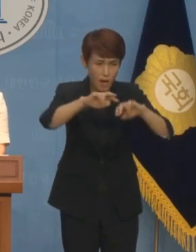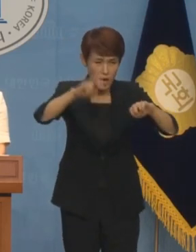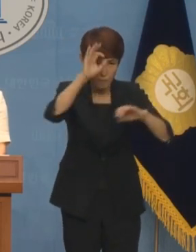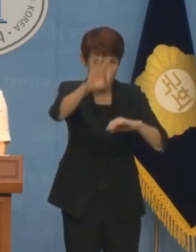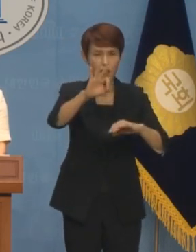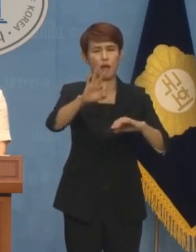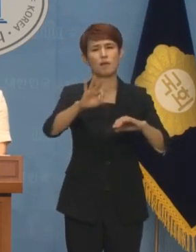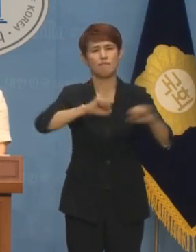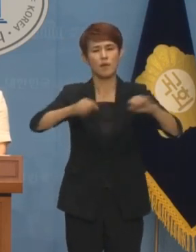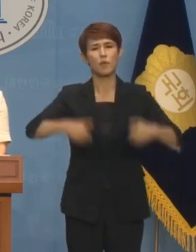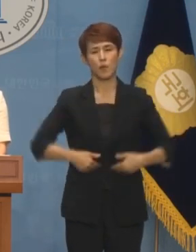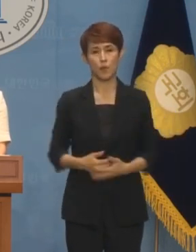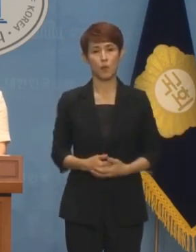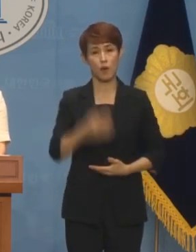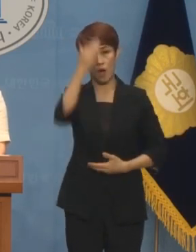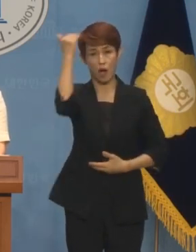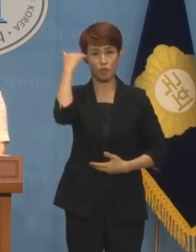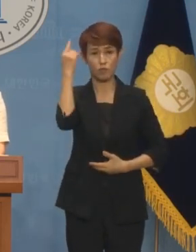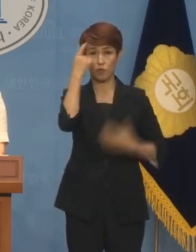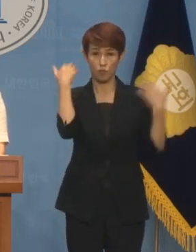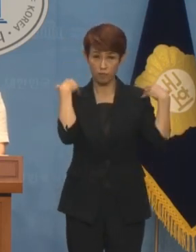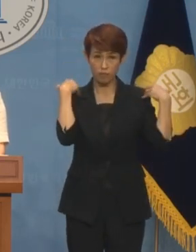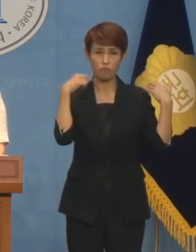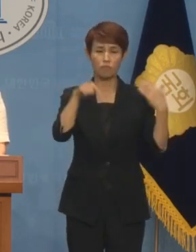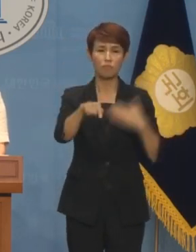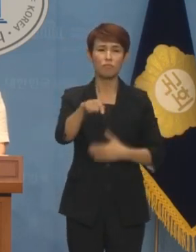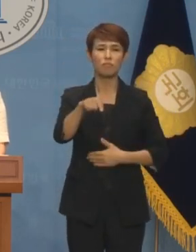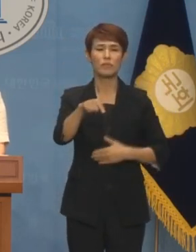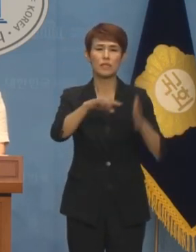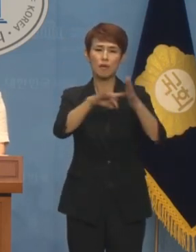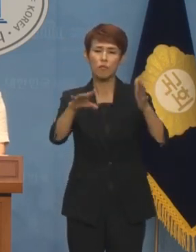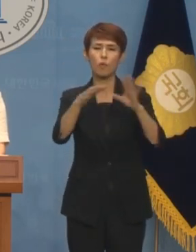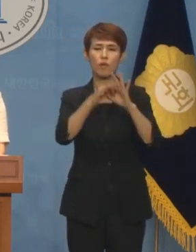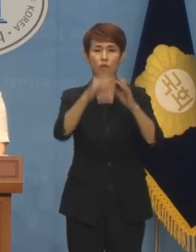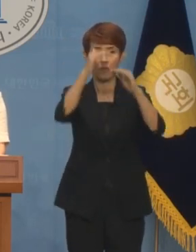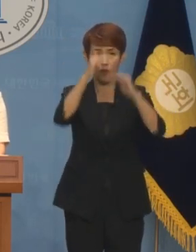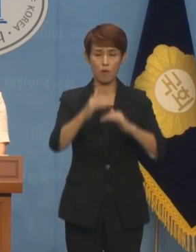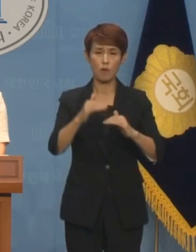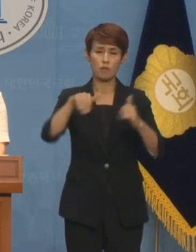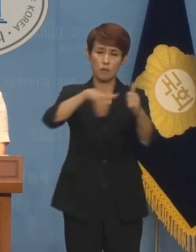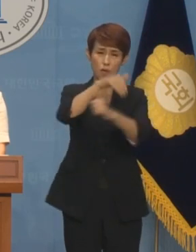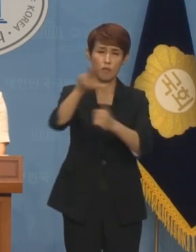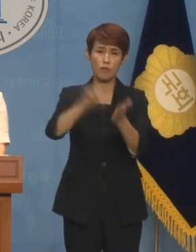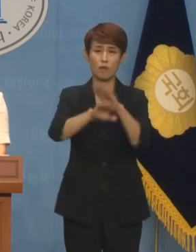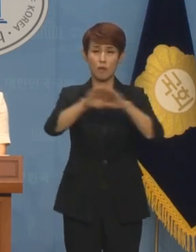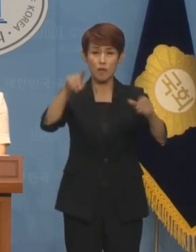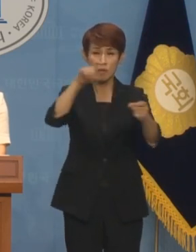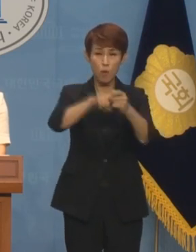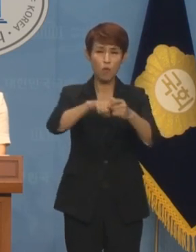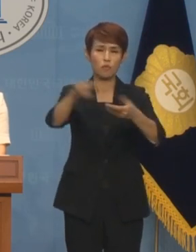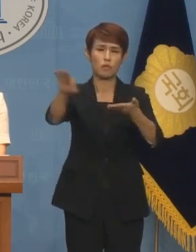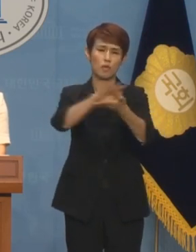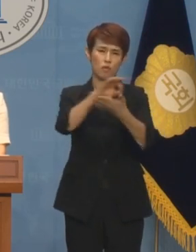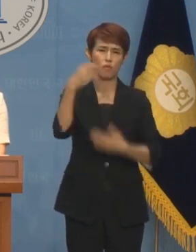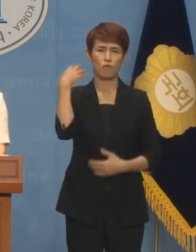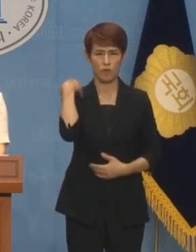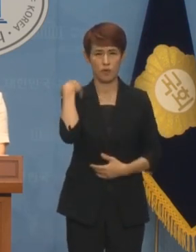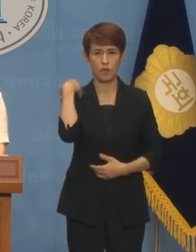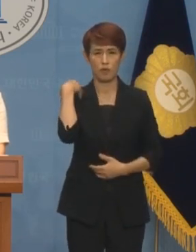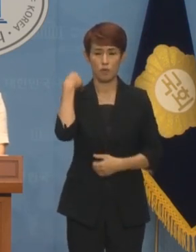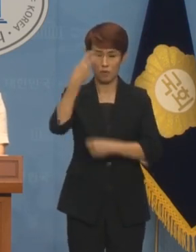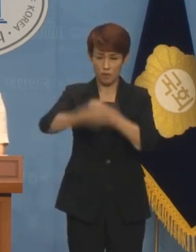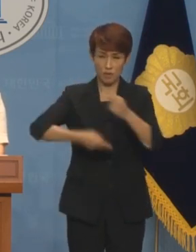정리하겠습니다. 우리나라 조세 부담률 수준, 국가 위기 현안의 극복을 위한 재정의 역할, 그리고 2년